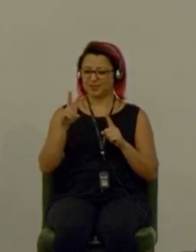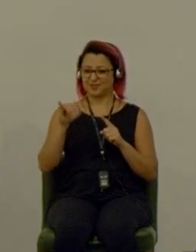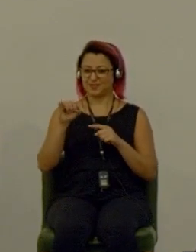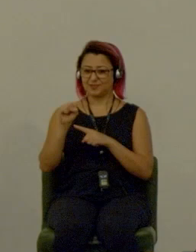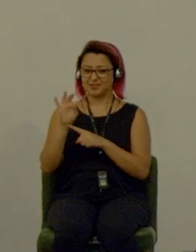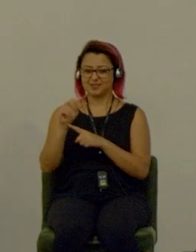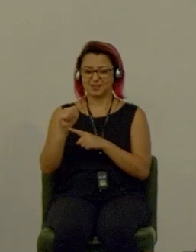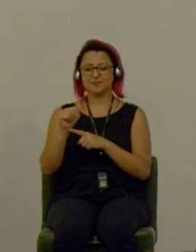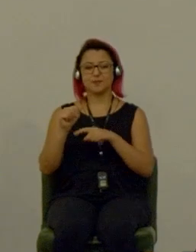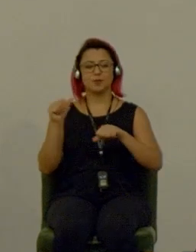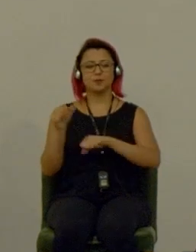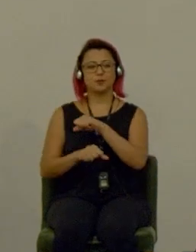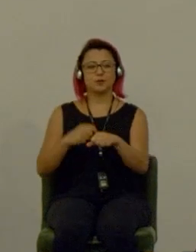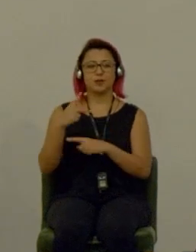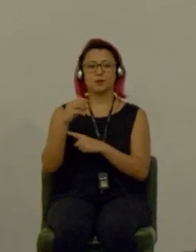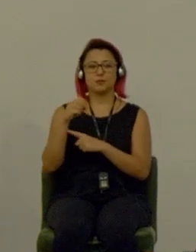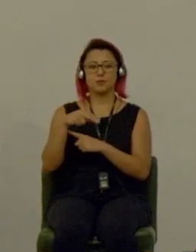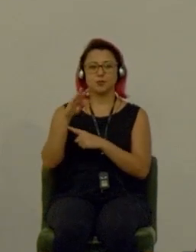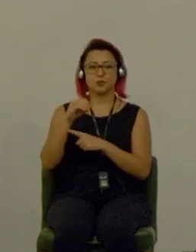d'Emanuele ? Donc ça, c'est une tentative